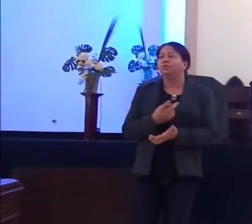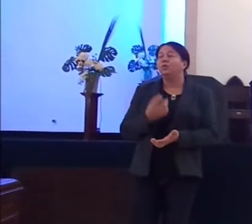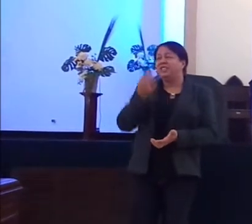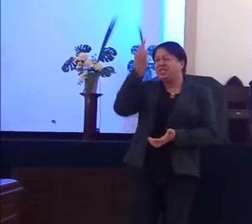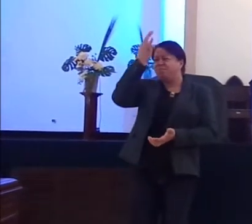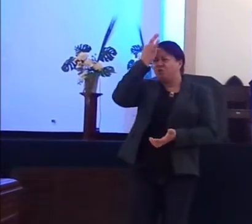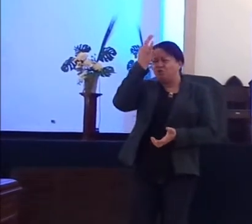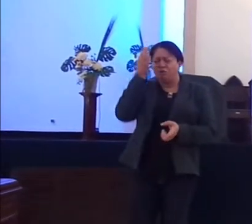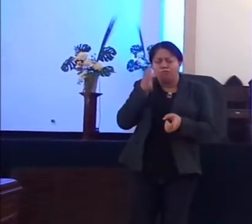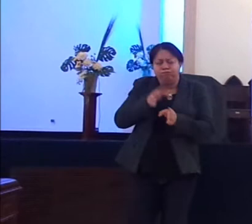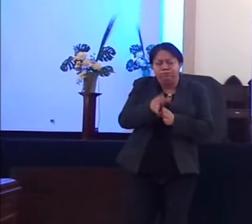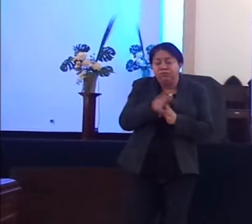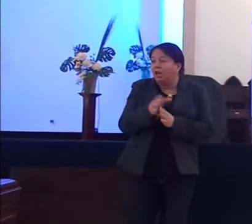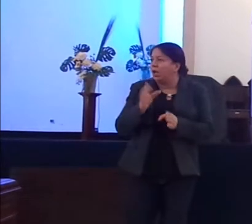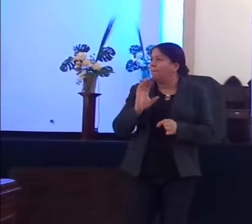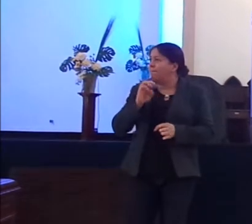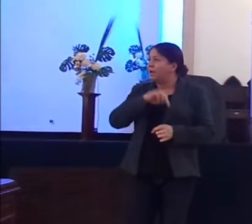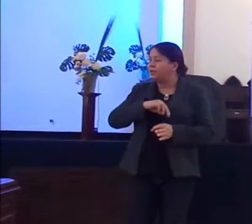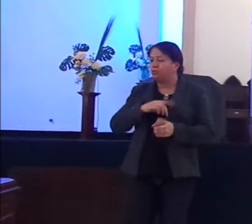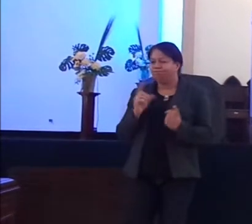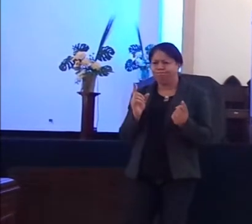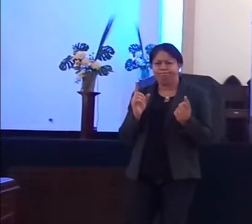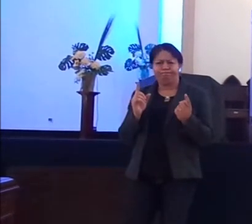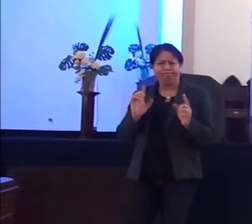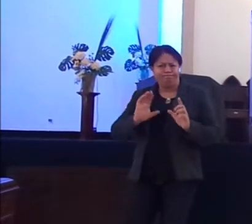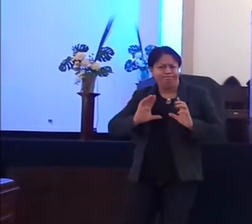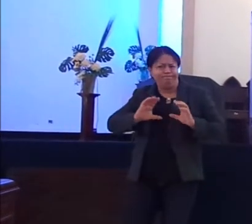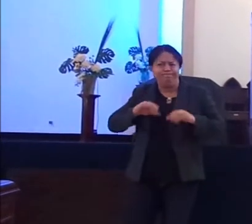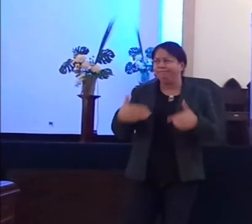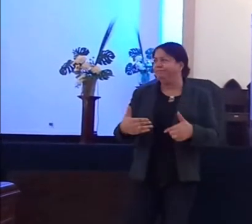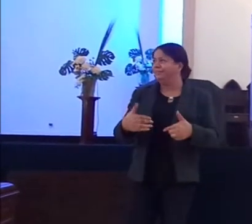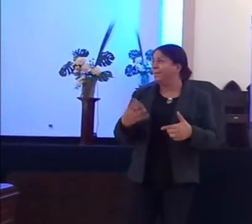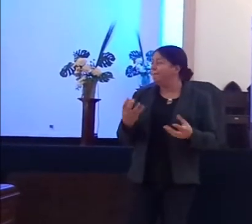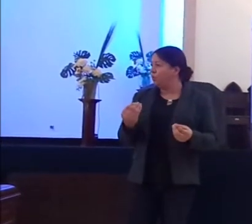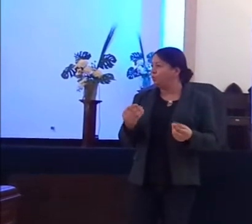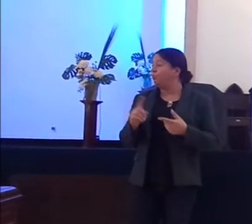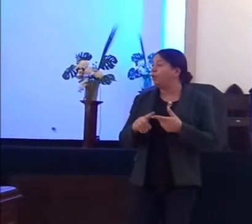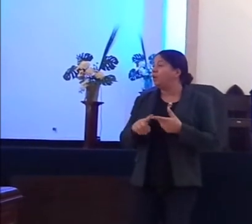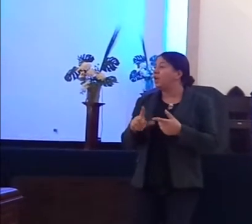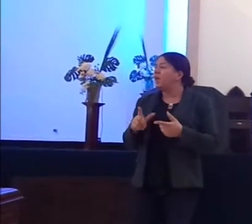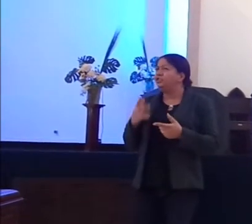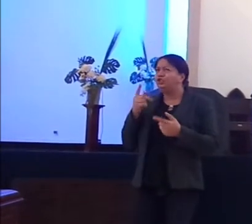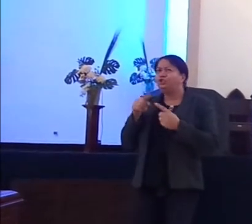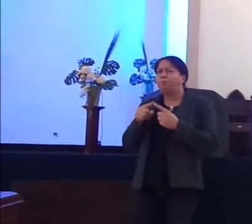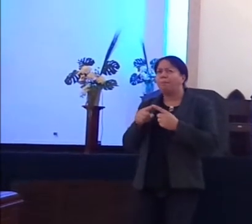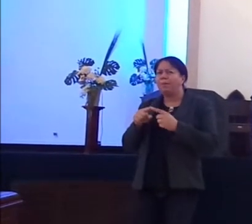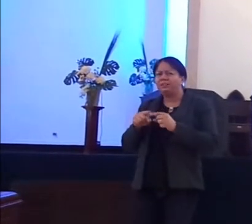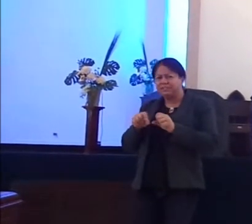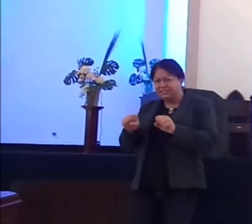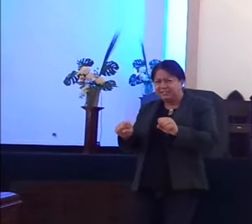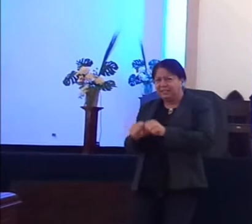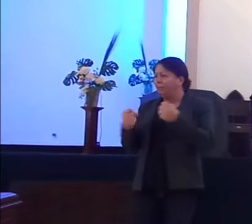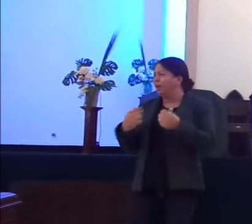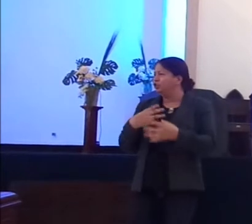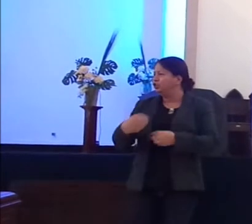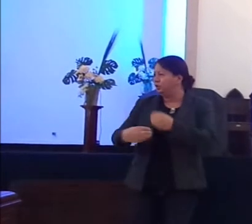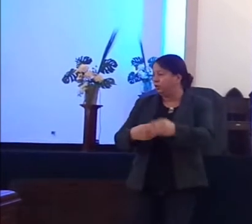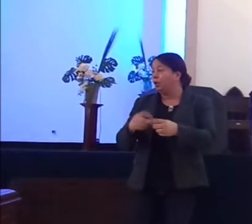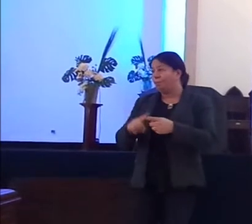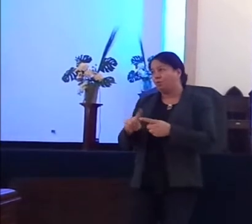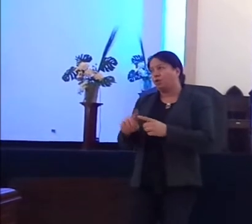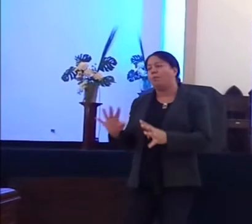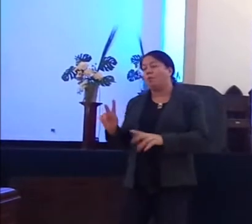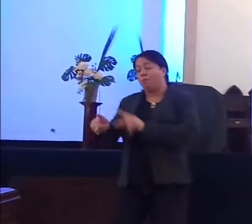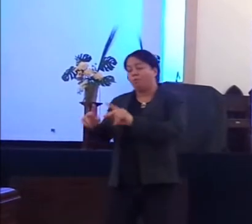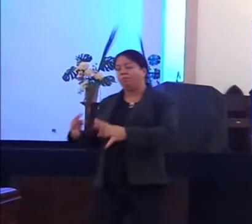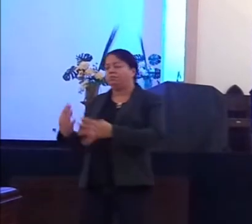o orientou a romper com a lógica da genealogia. Por quê? Como o povo judeu era